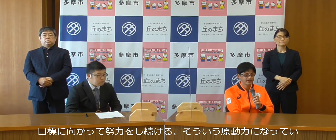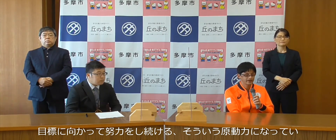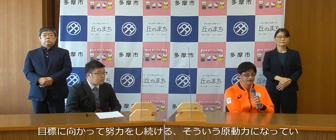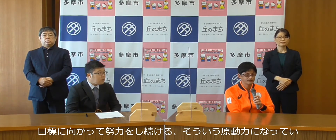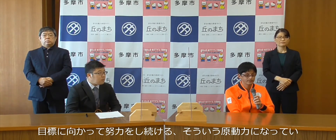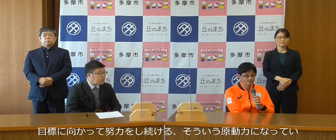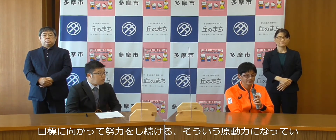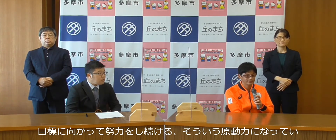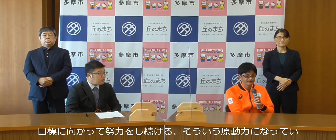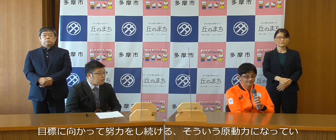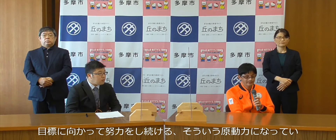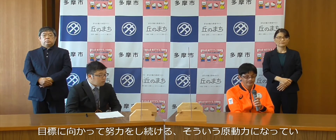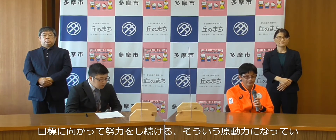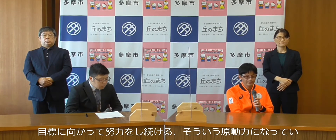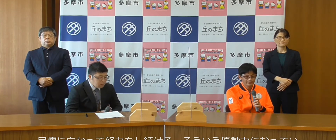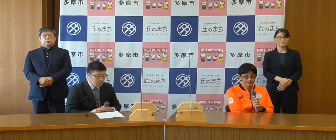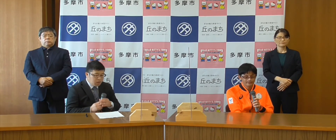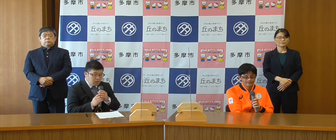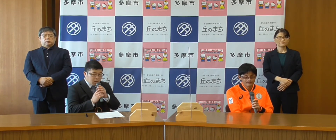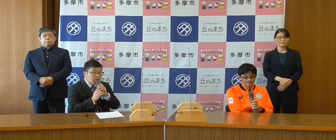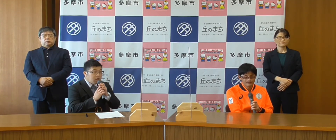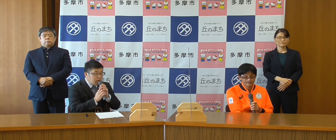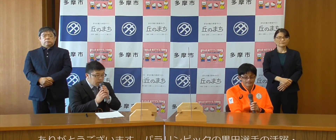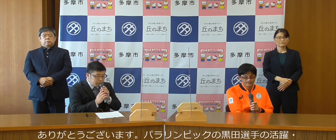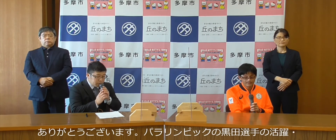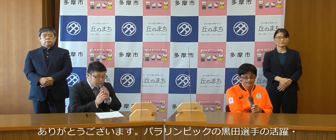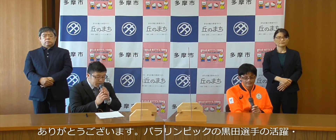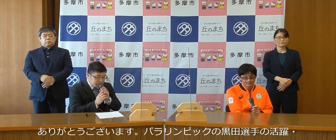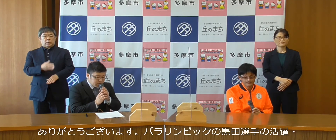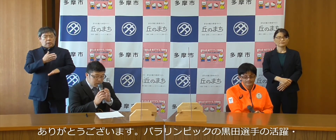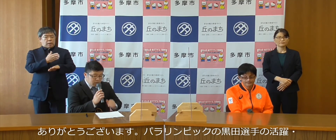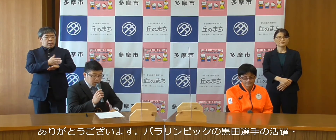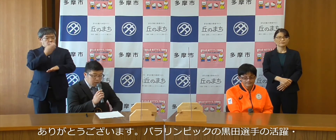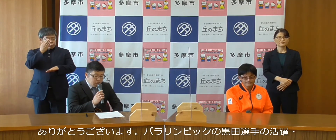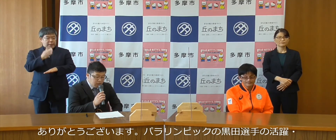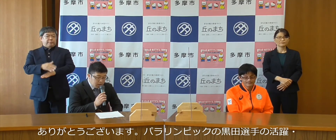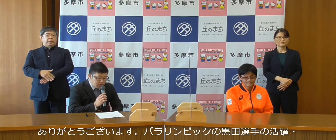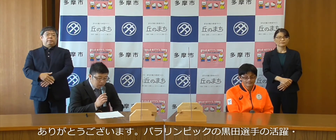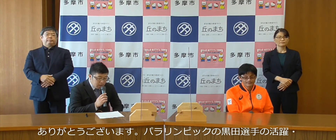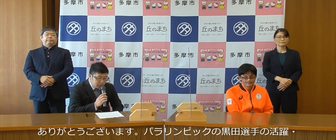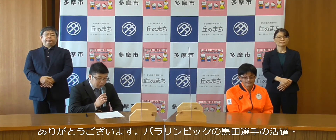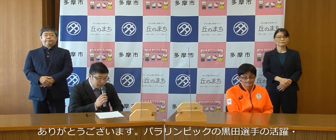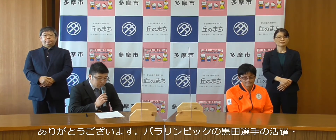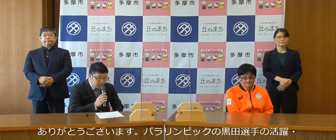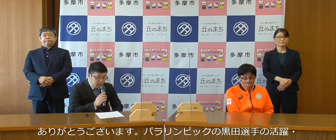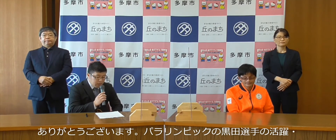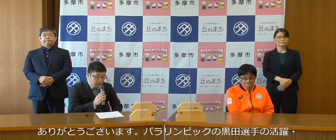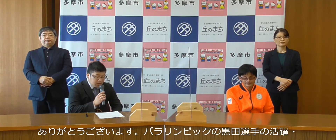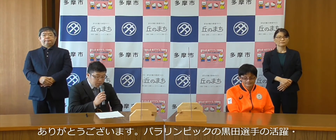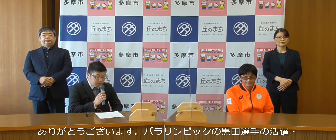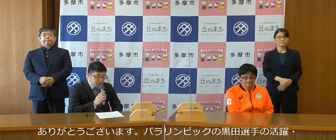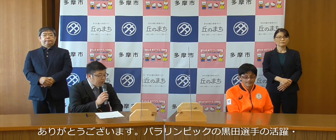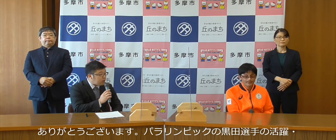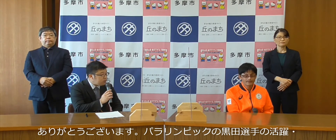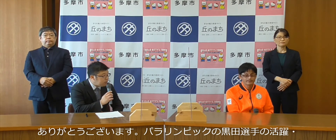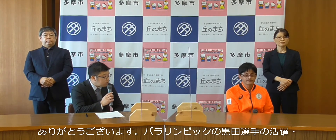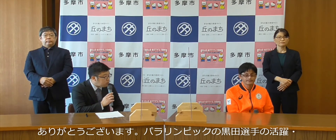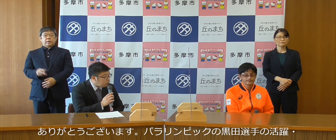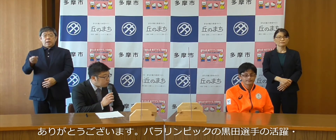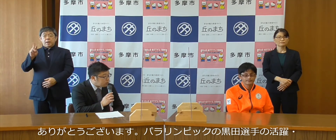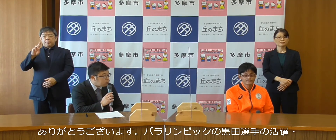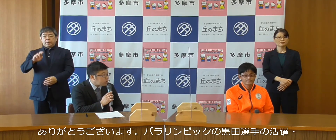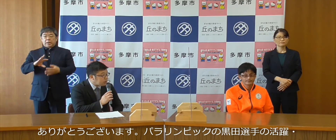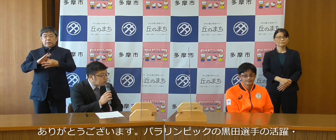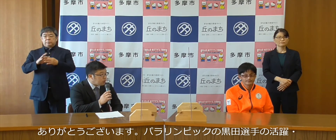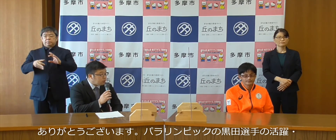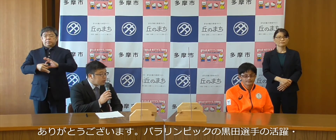じているところです。 ありがとうございます。 ありがとうございます。パラリンピック